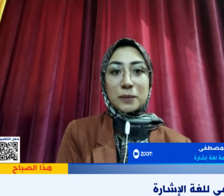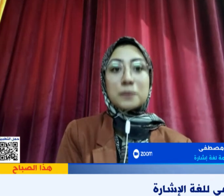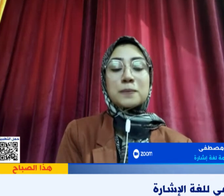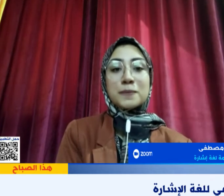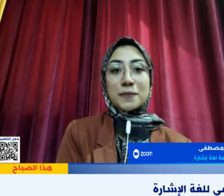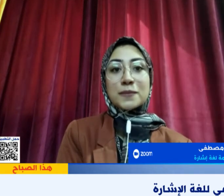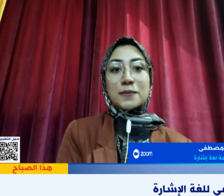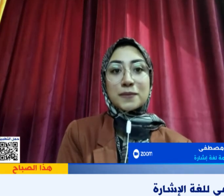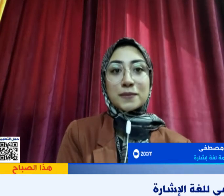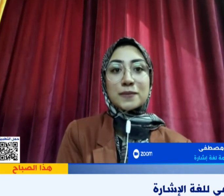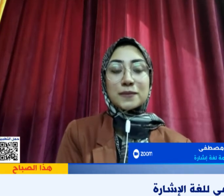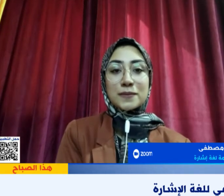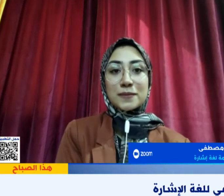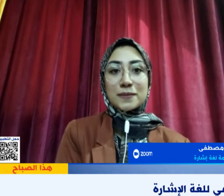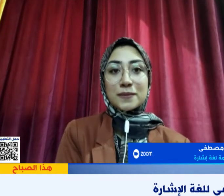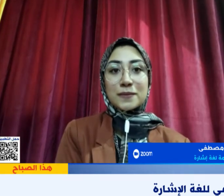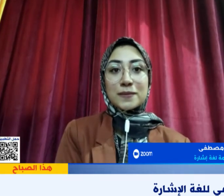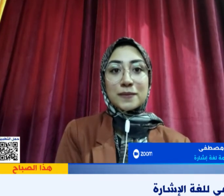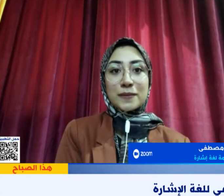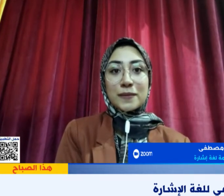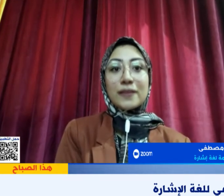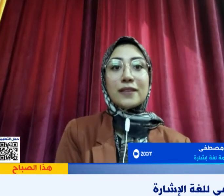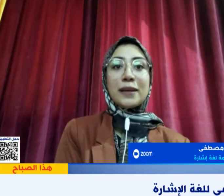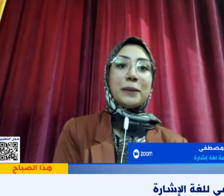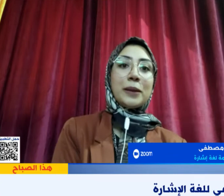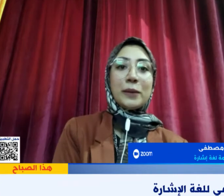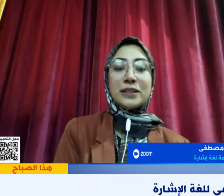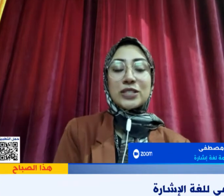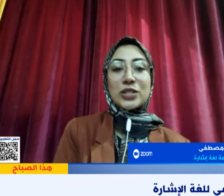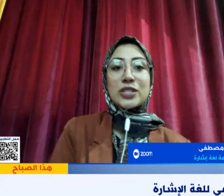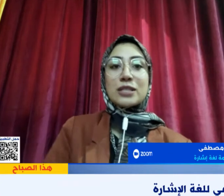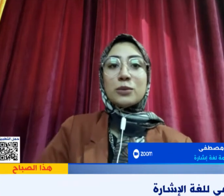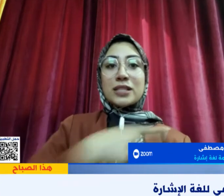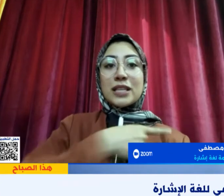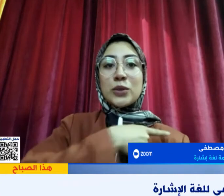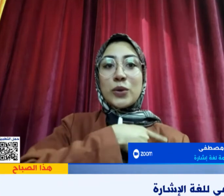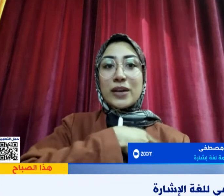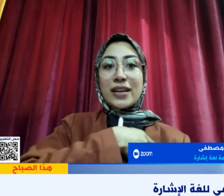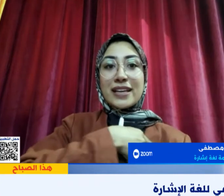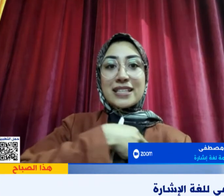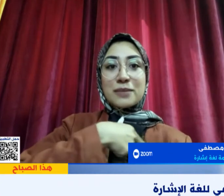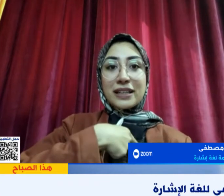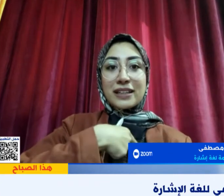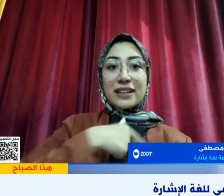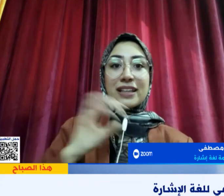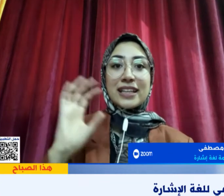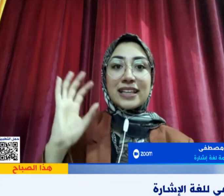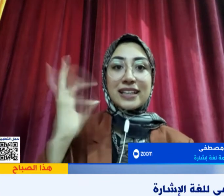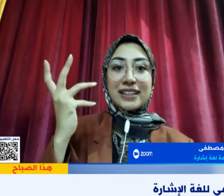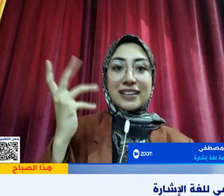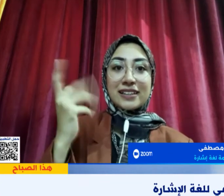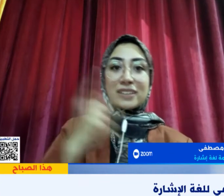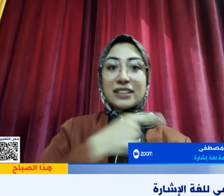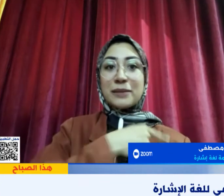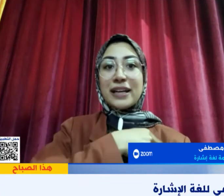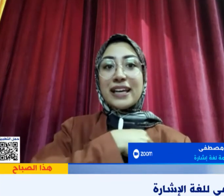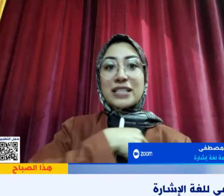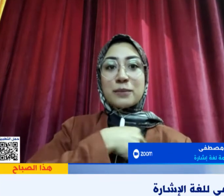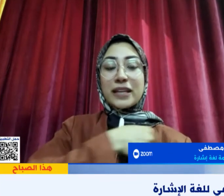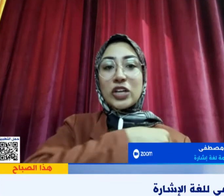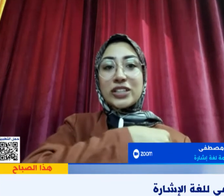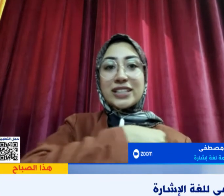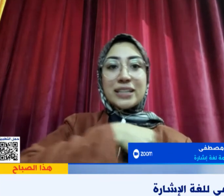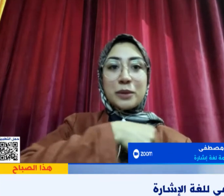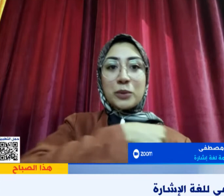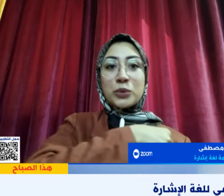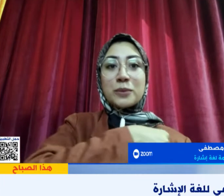خلينا نحاول نعرف من حضرتك الحاجات الأساسية. تمام، لو قابلت شخص أصلا بسأله اسمك ايه، دي معناها